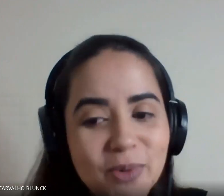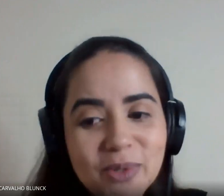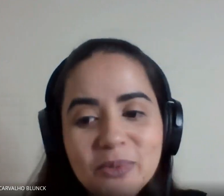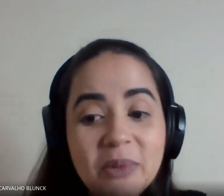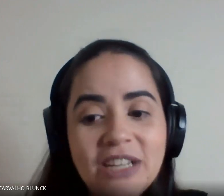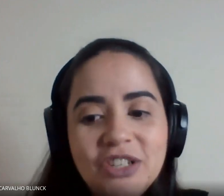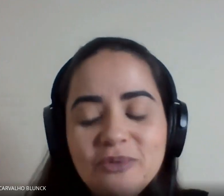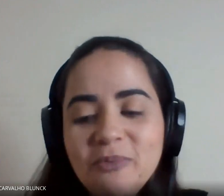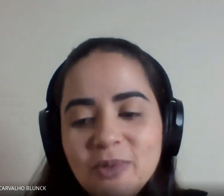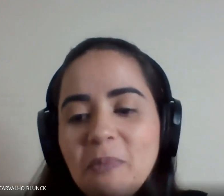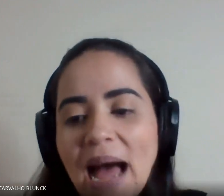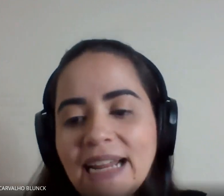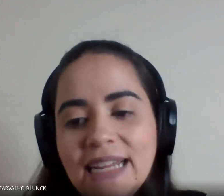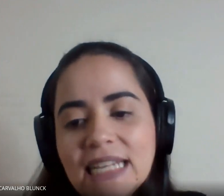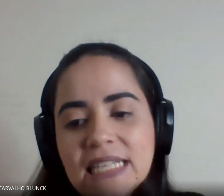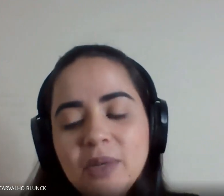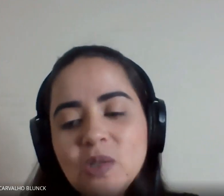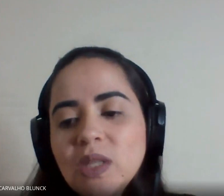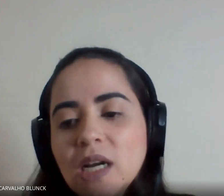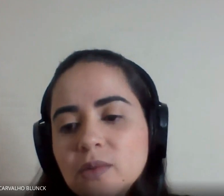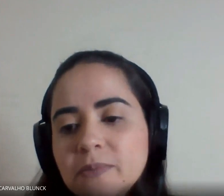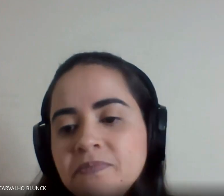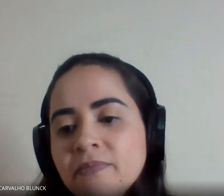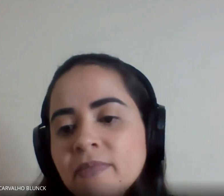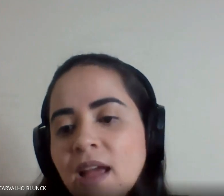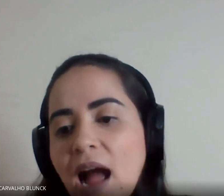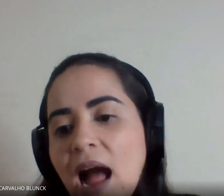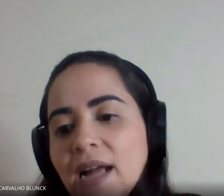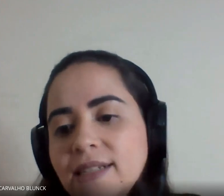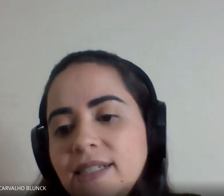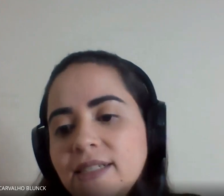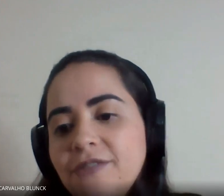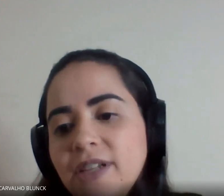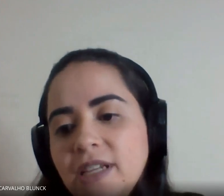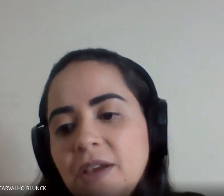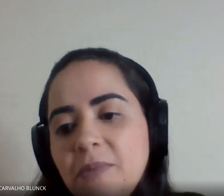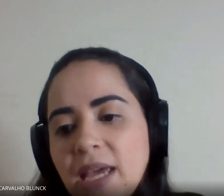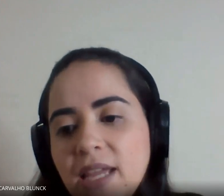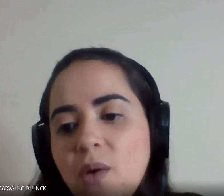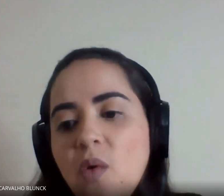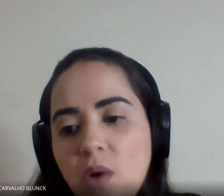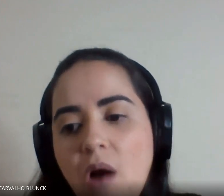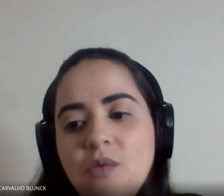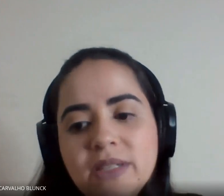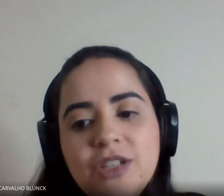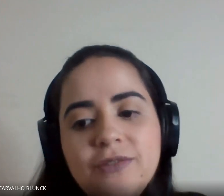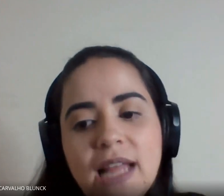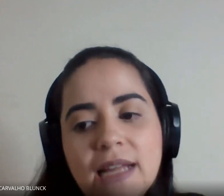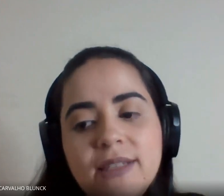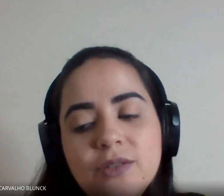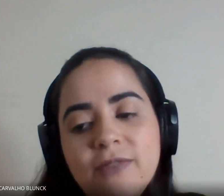fazendo curso, a gente não para, né? Tá sempre estudando. A Raquelane está falando aqui que perdeu